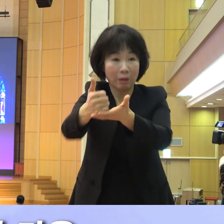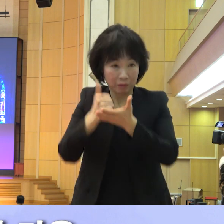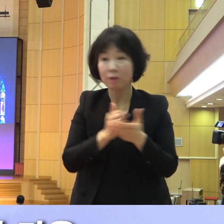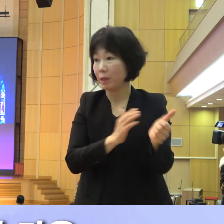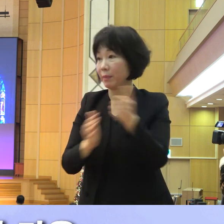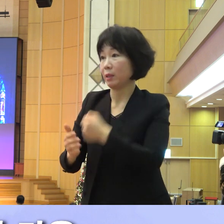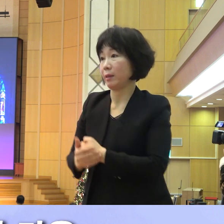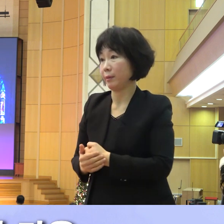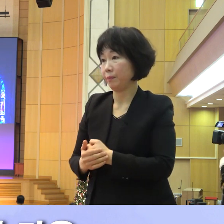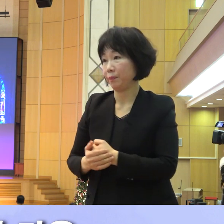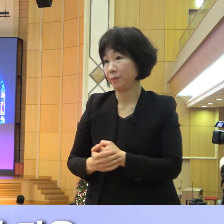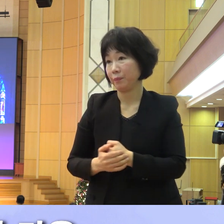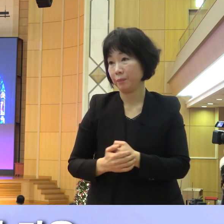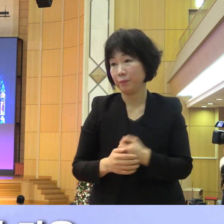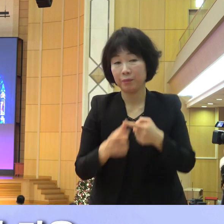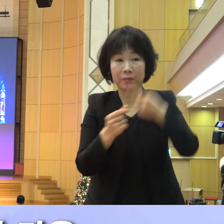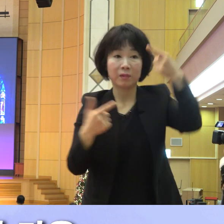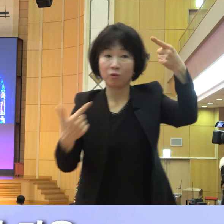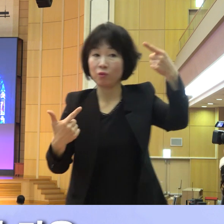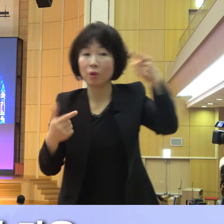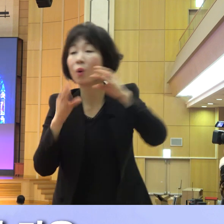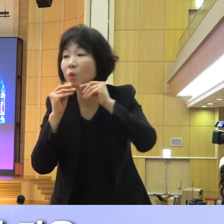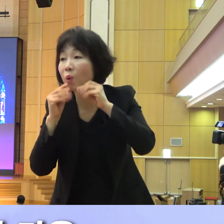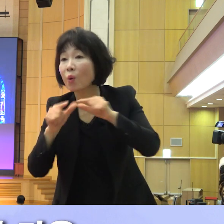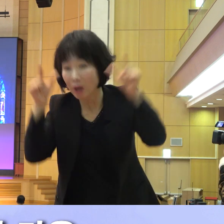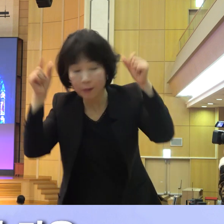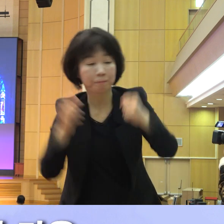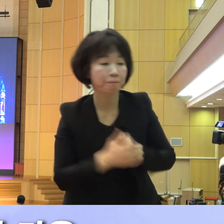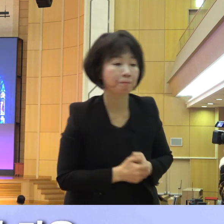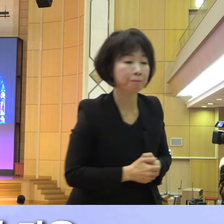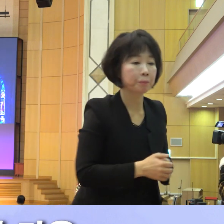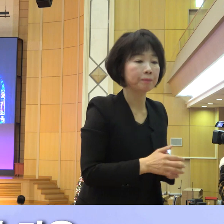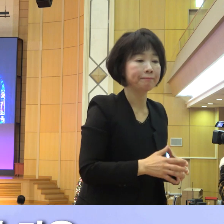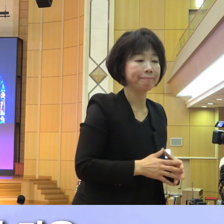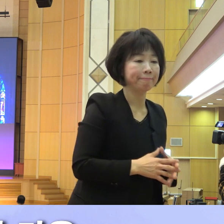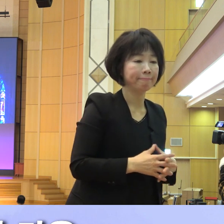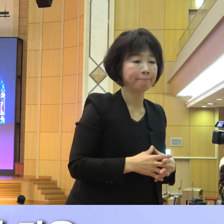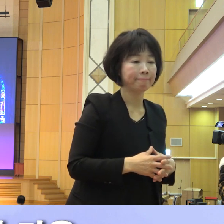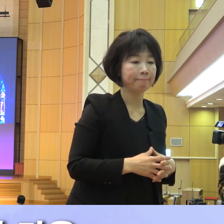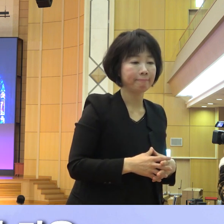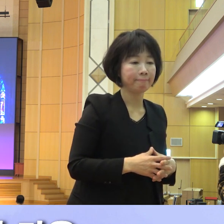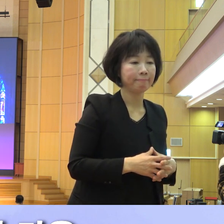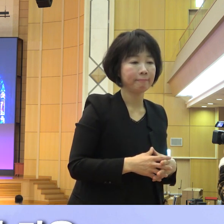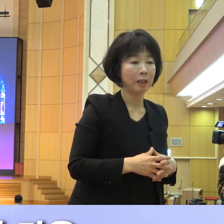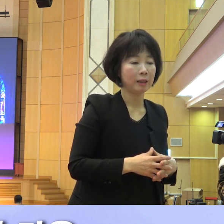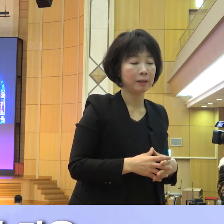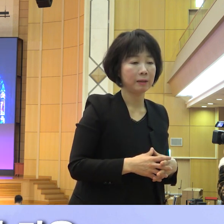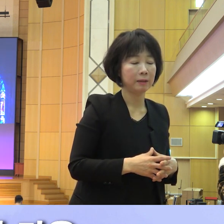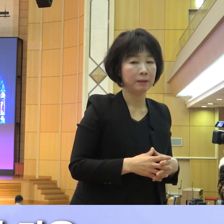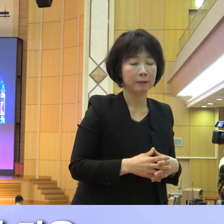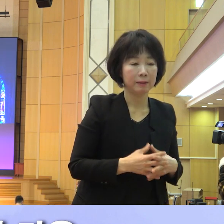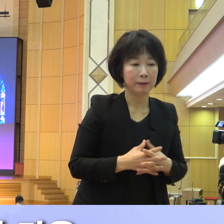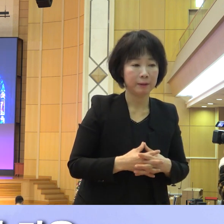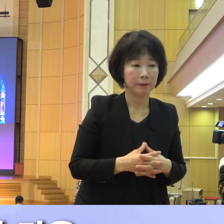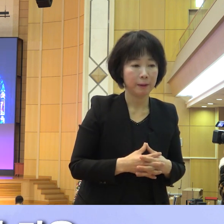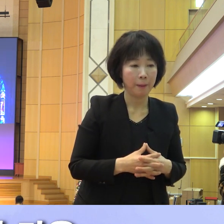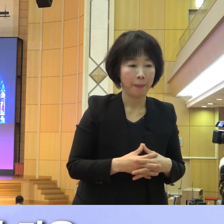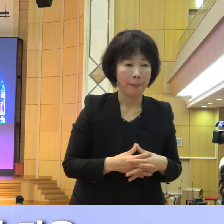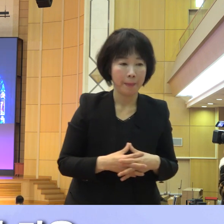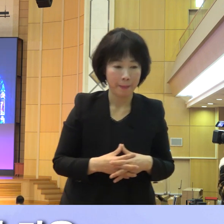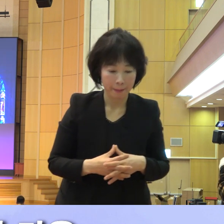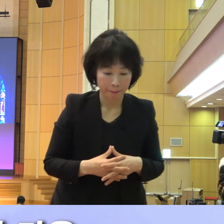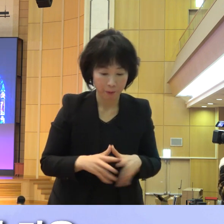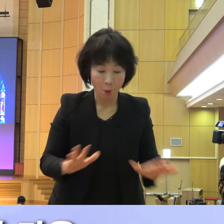다음 주일 저녁 예배는 남선교회 헌신 예배로 드리겠습니다. 새로 나오신 분들은 예배 마치고 2층